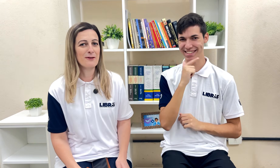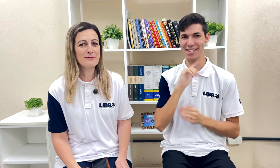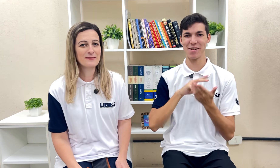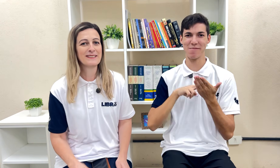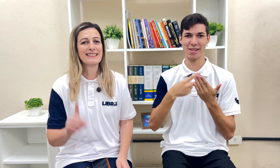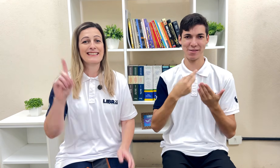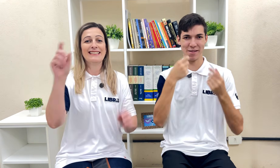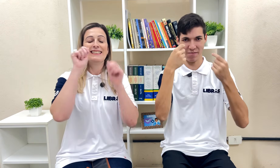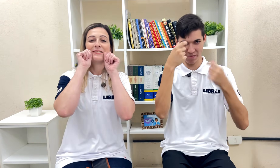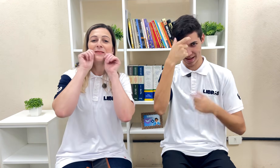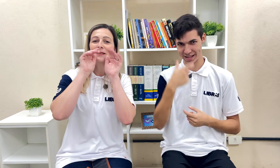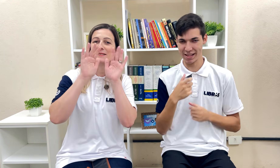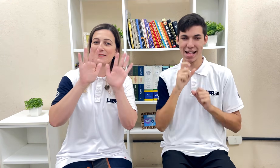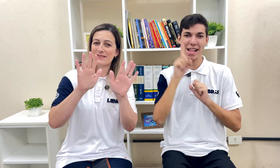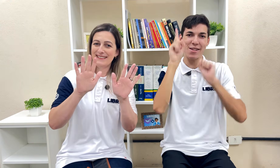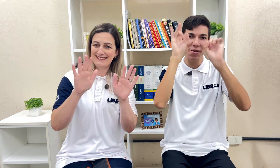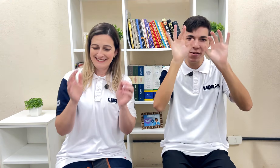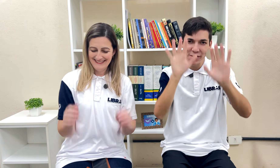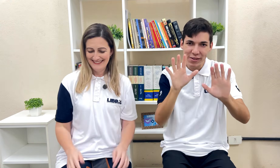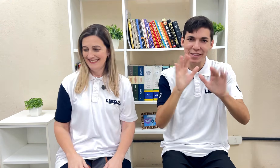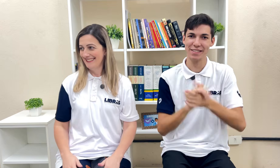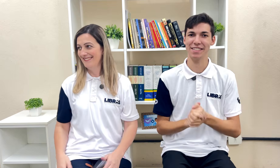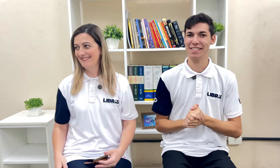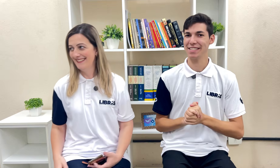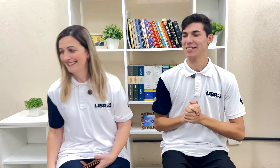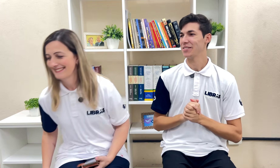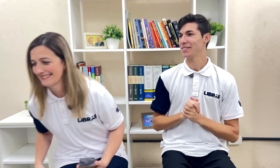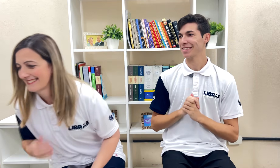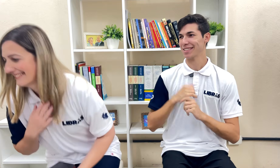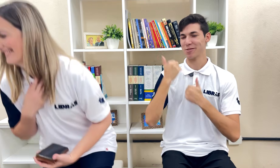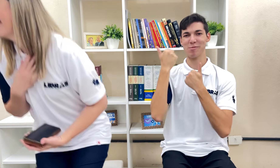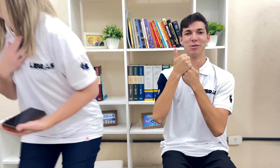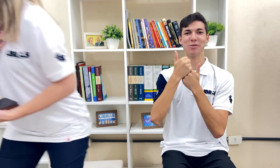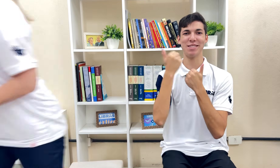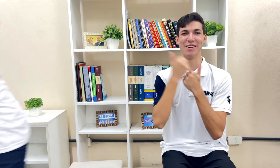bom? Deus abençoe. Vamos lá. Substituição.